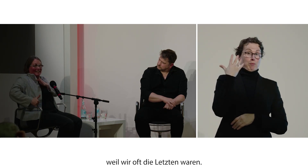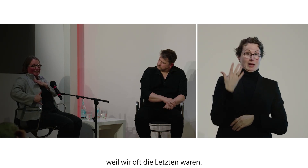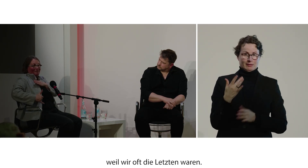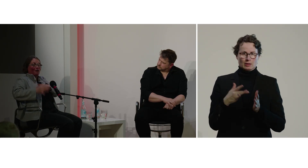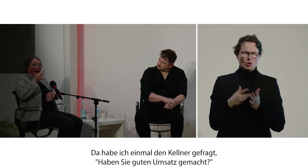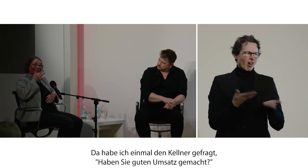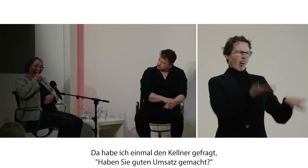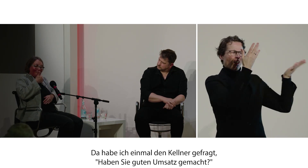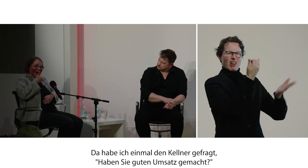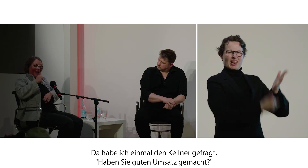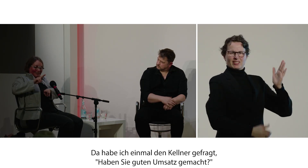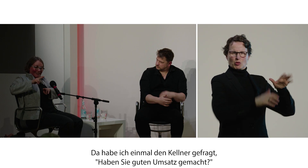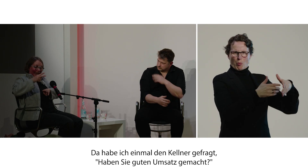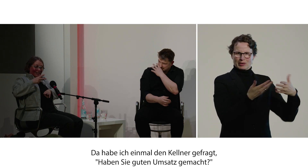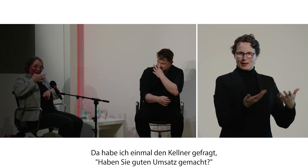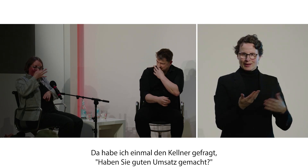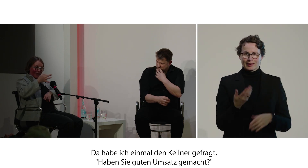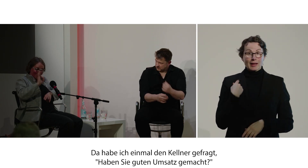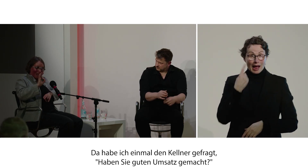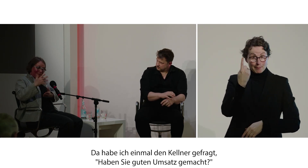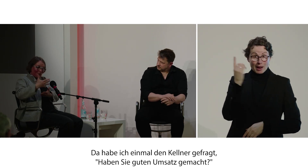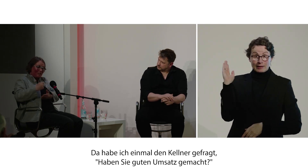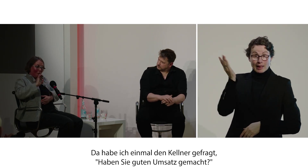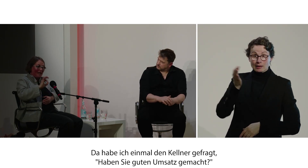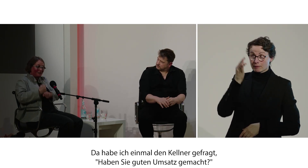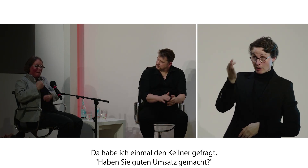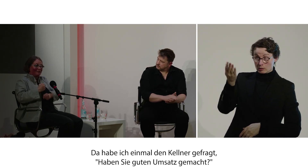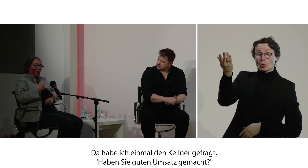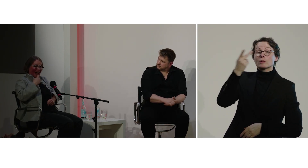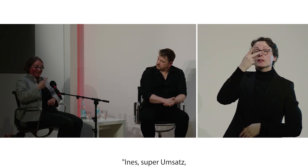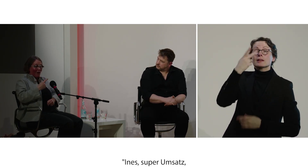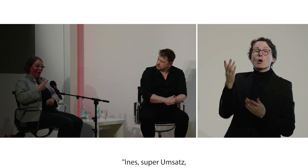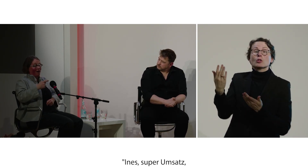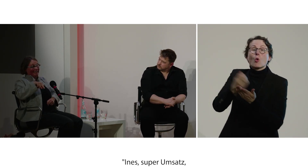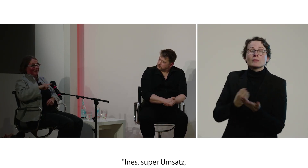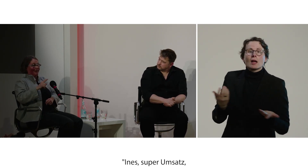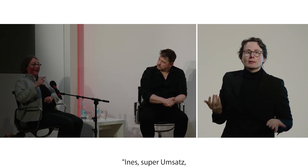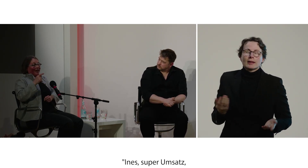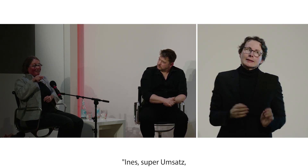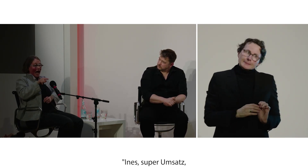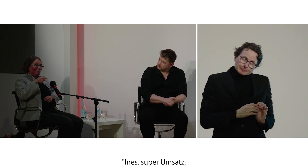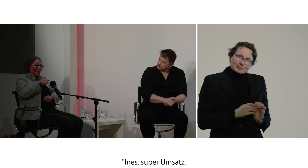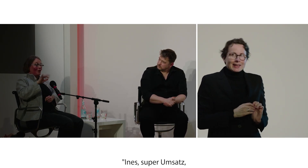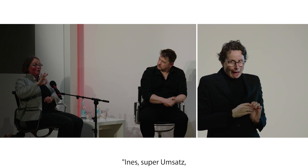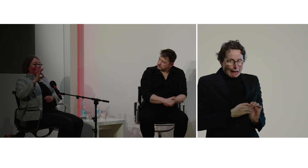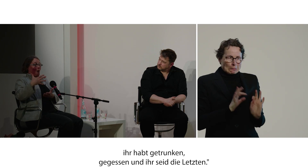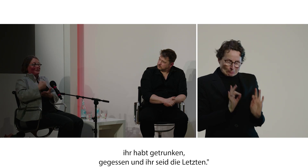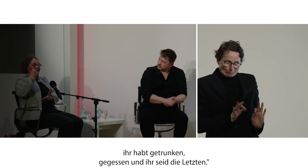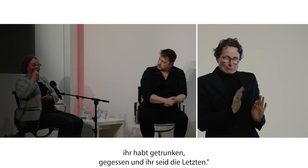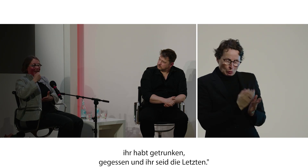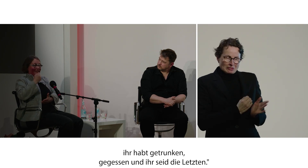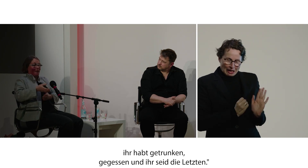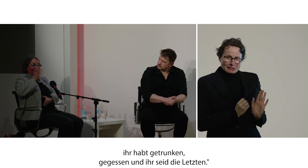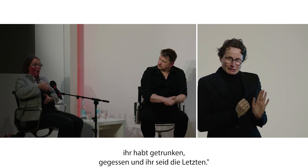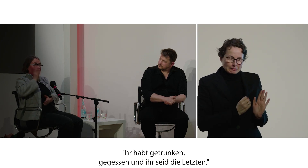weil wir oft die Letzten waren. Und da habe ich einmal den Kellner gefragt, und haben die guten Umsatz gemacht? Und da hat er gesagt, oh Ines, wir haben durchaus einen super